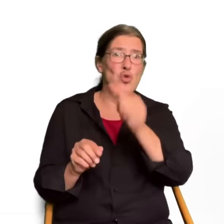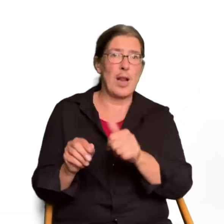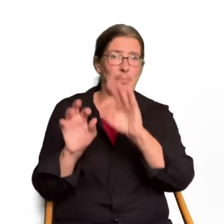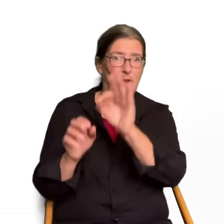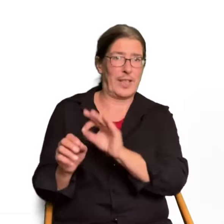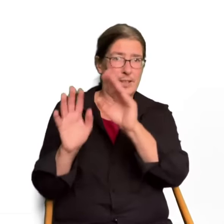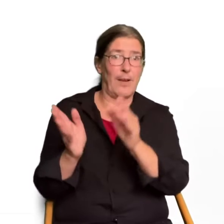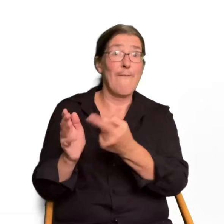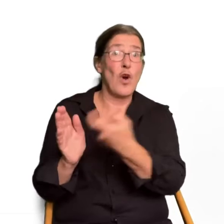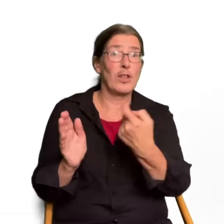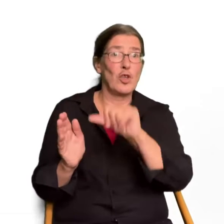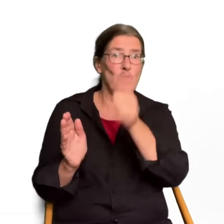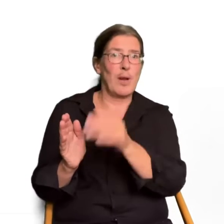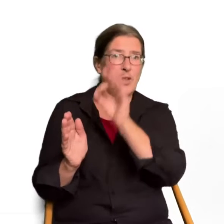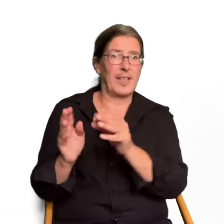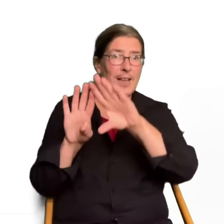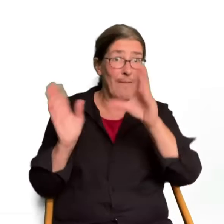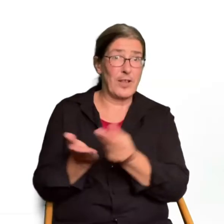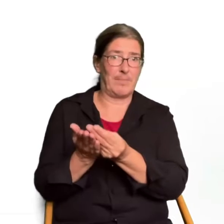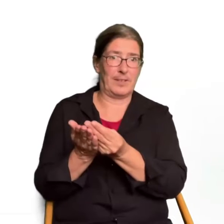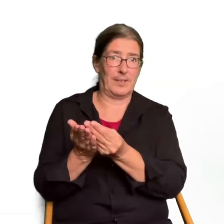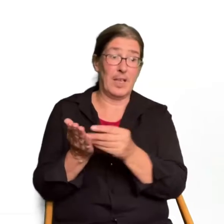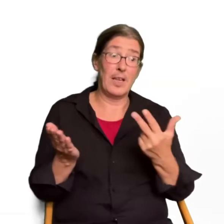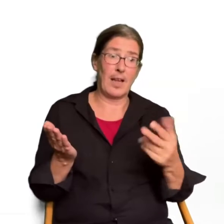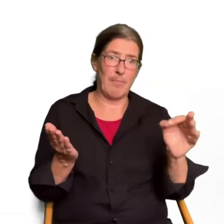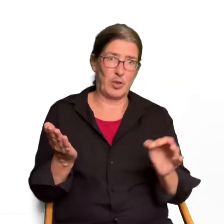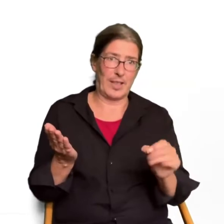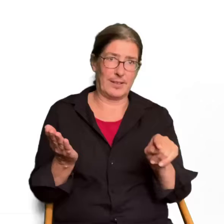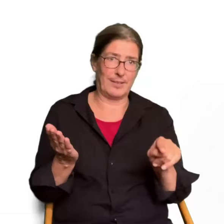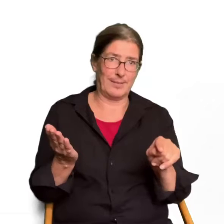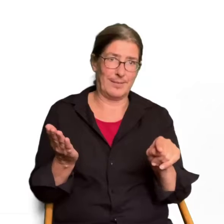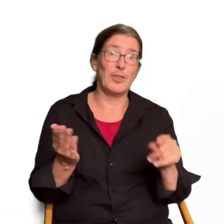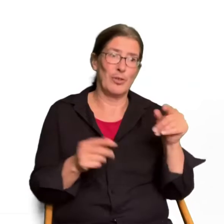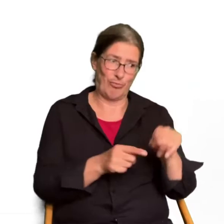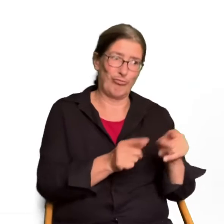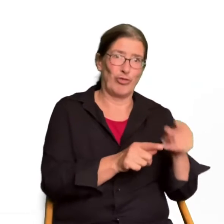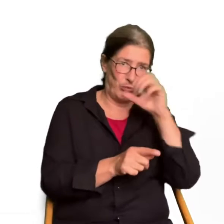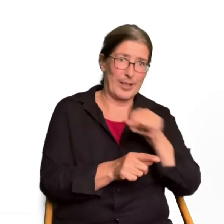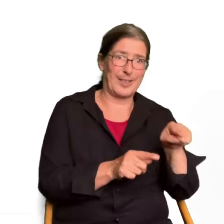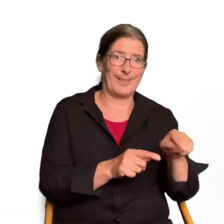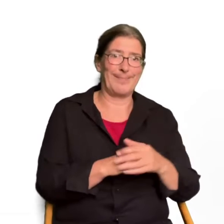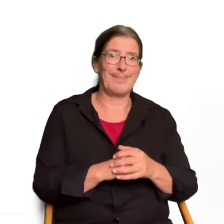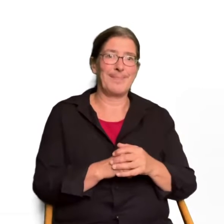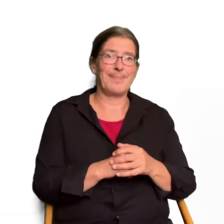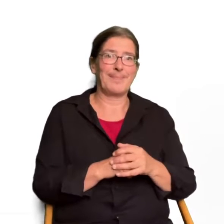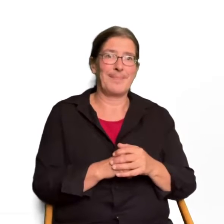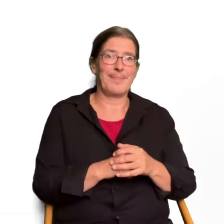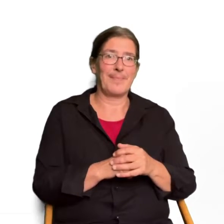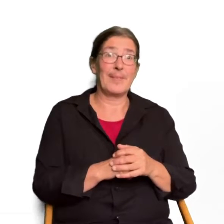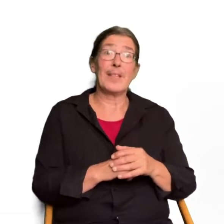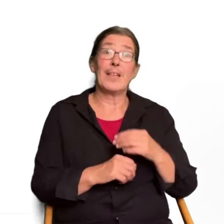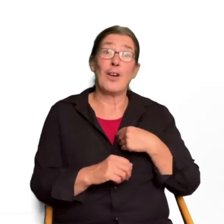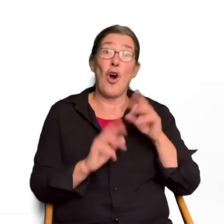also von den 100% gesamtherde sind 3% der Schafe schwarz so ich